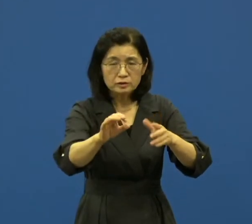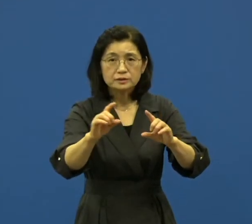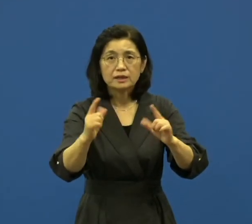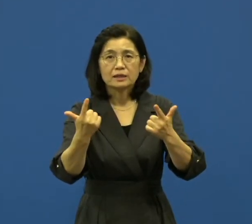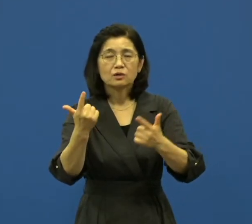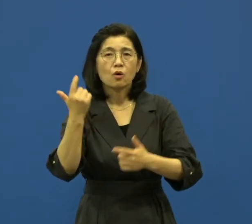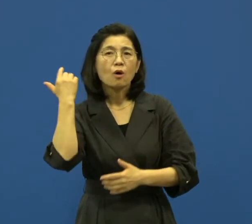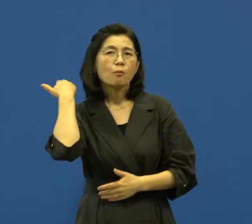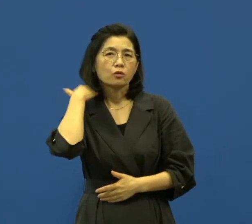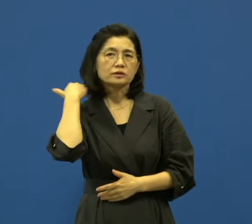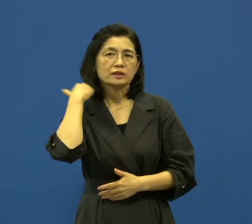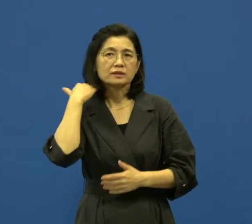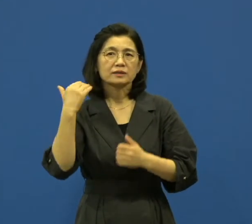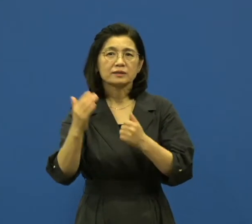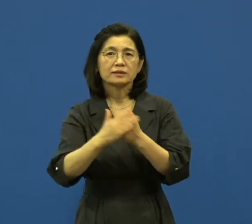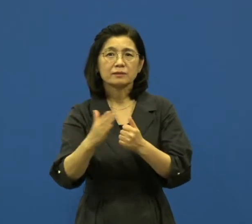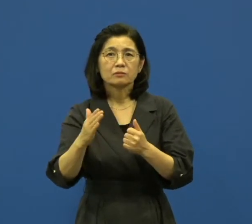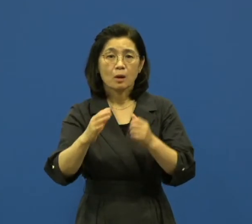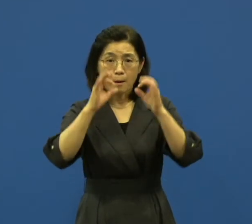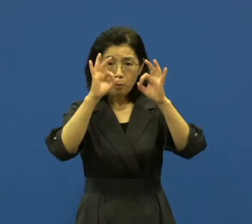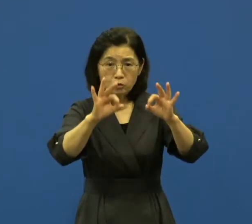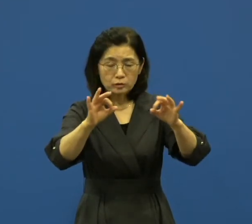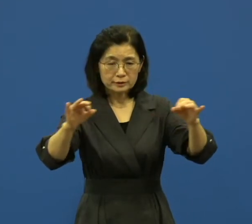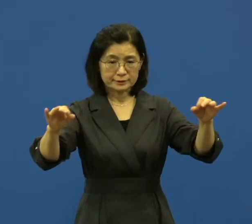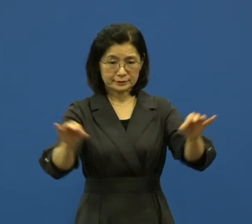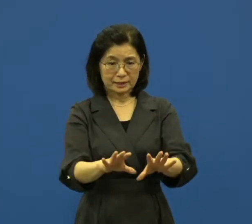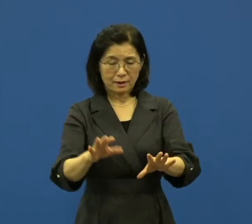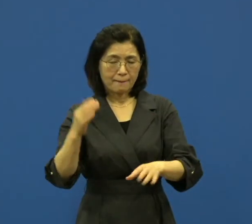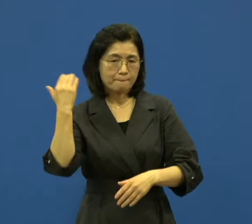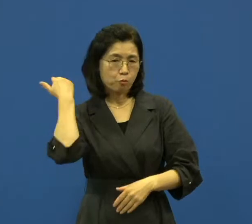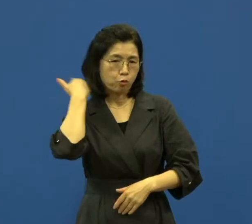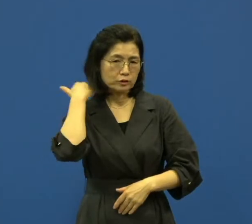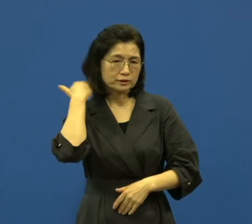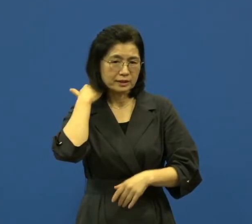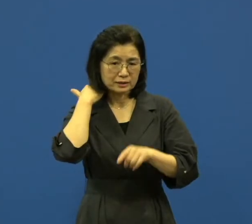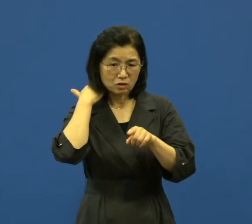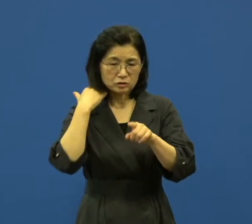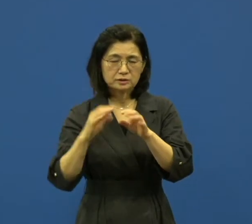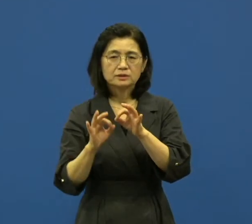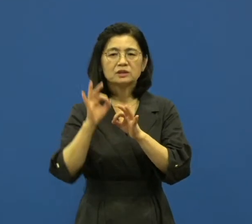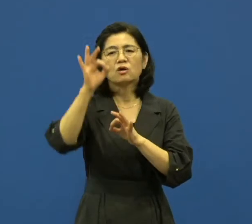않는 것이니, 보이는 것은 잠깐이요 보이지 않는 것은 영원함이로다.